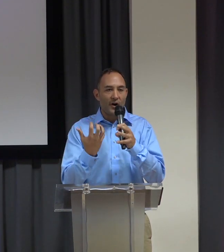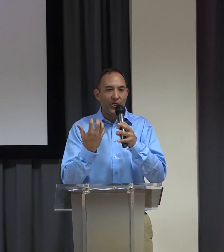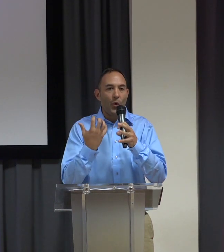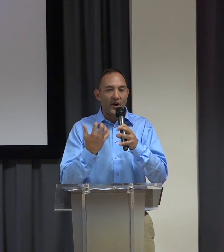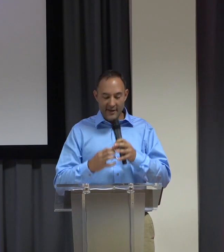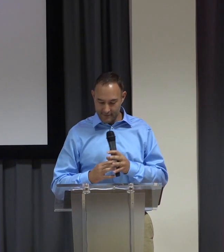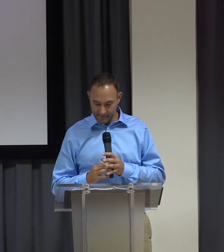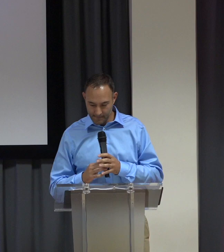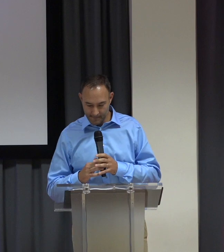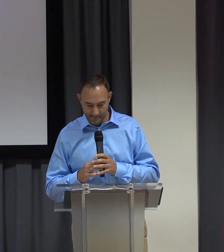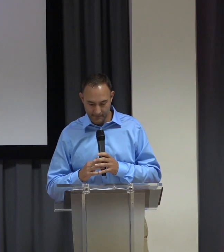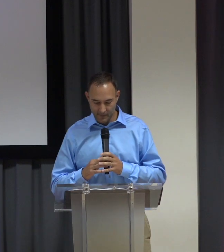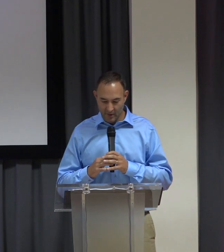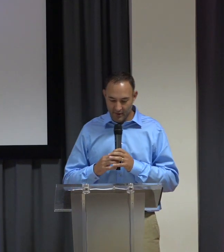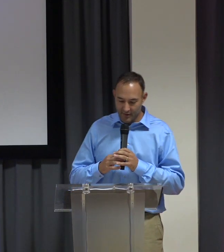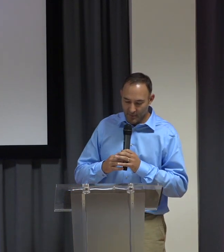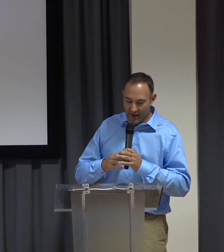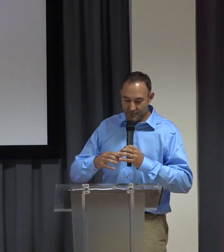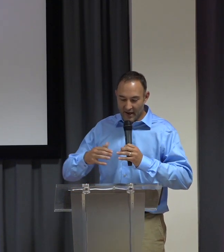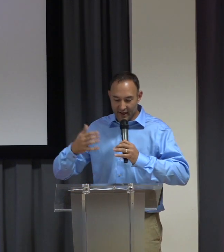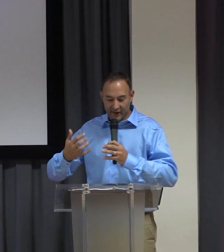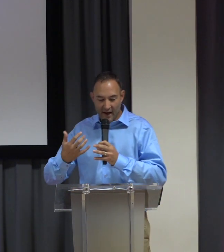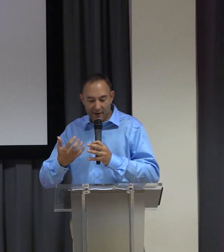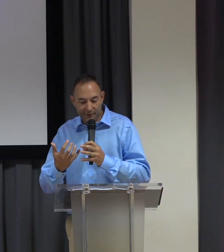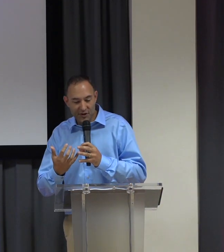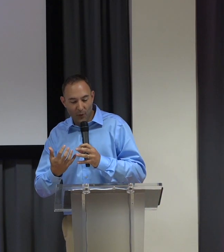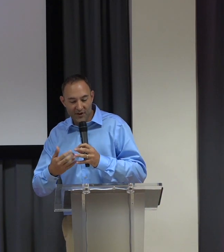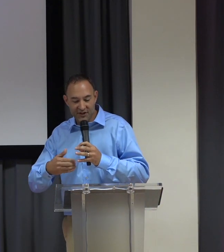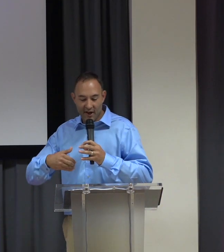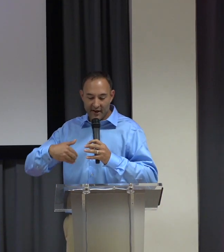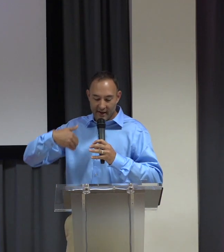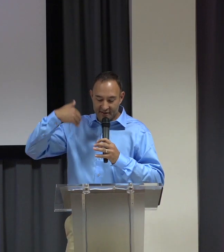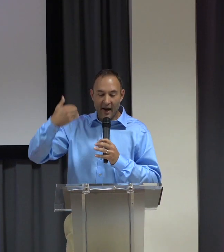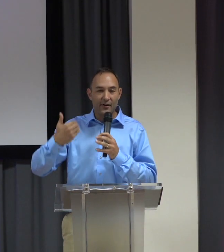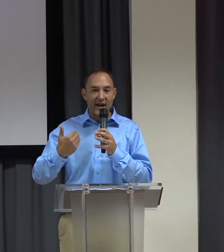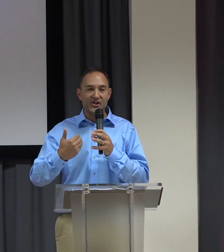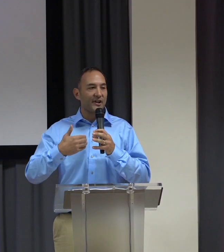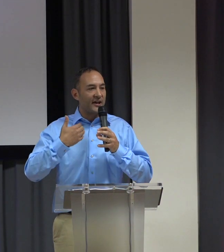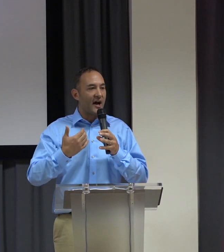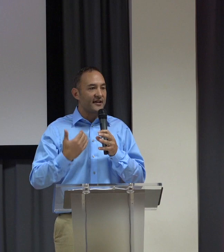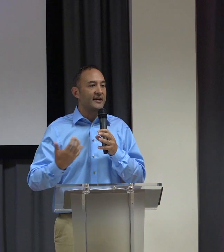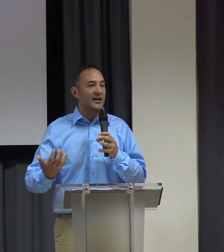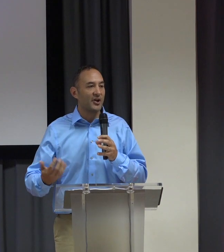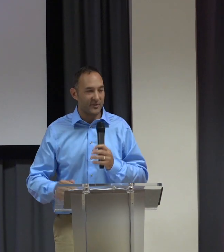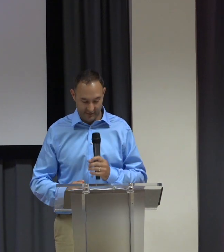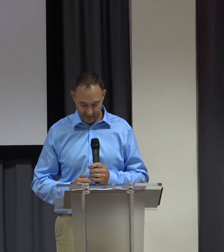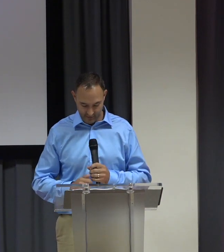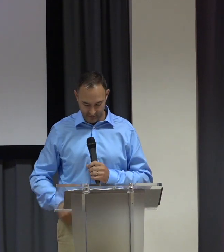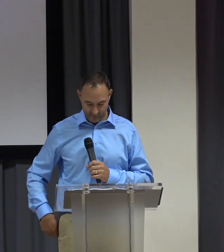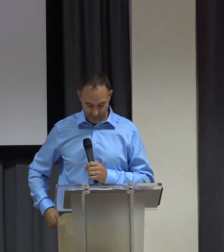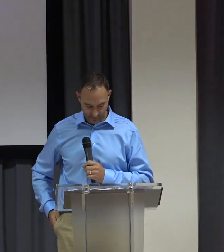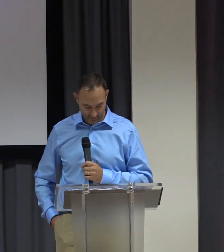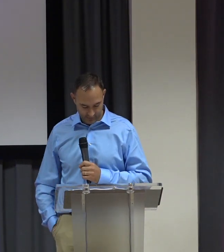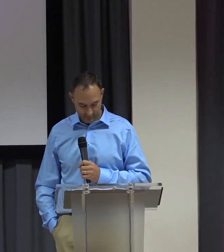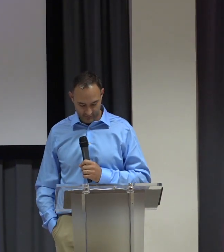show your authority et votre autorité by killing every firstborn son in an entire nation like God did in Egypt? en